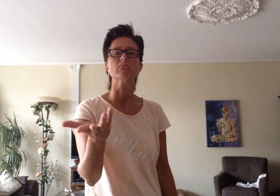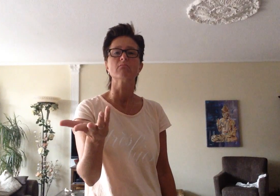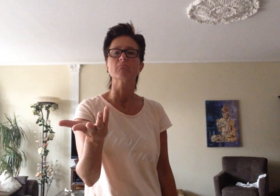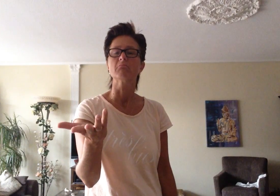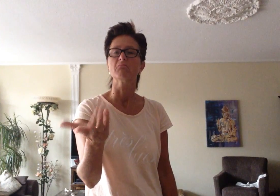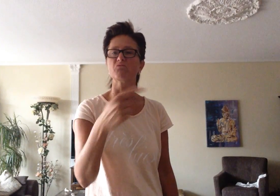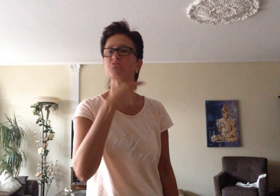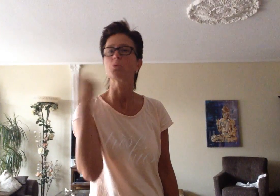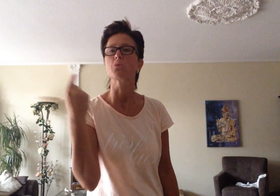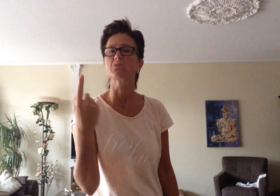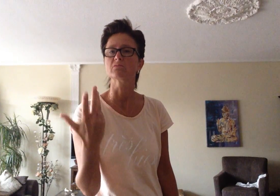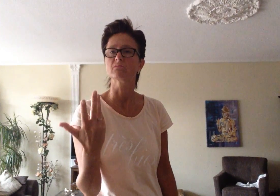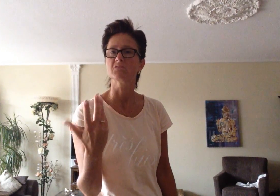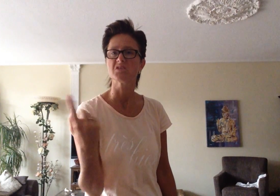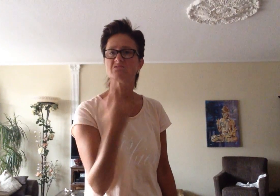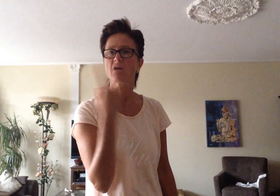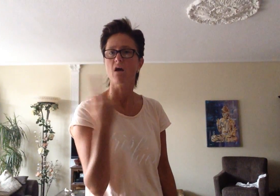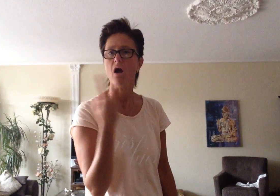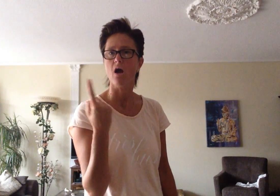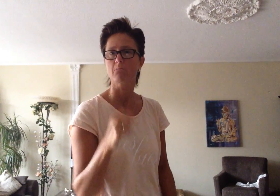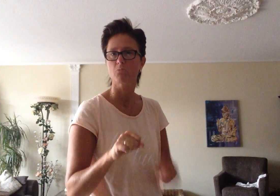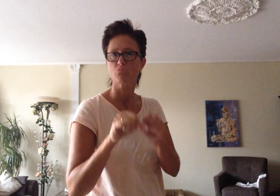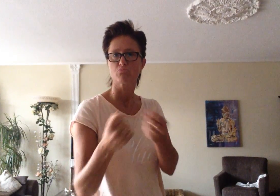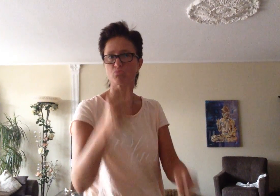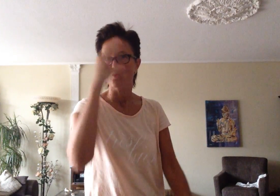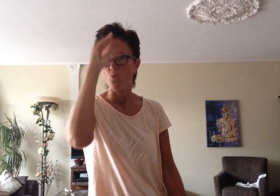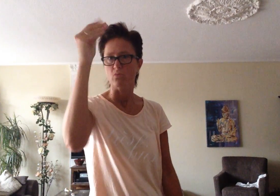verloren, eenzaam, een gebroken man.